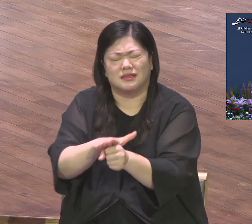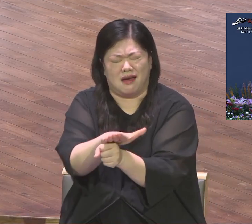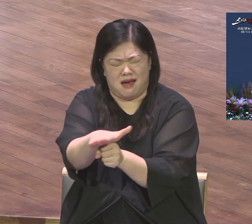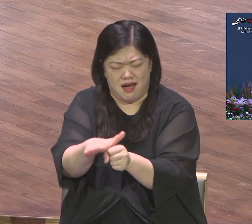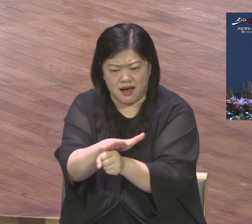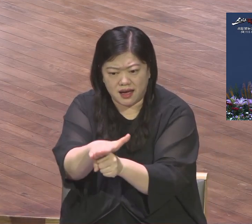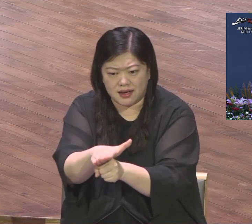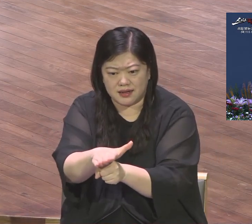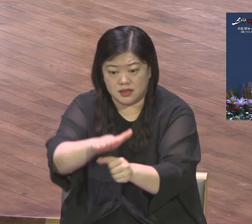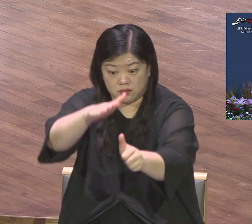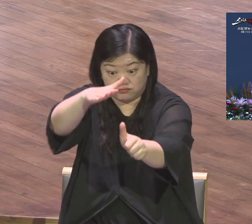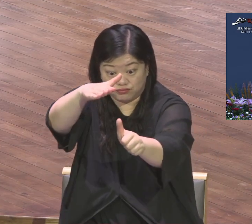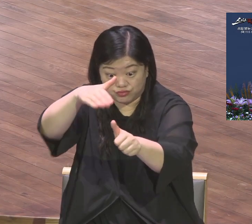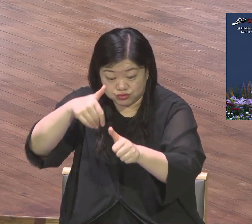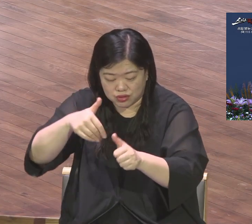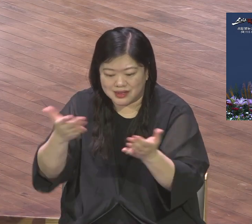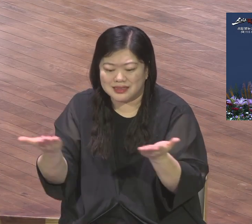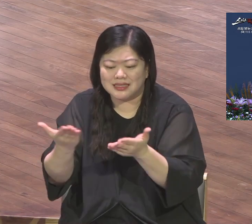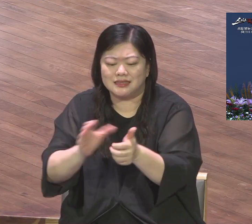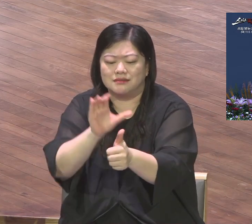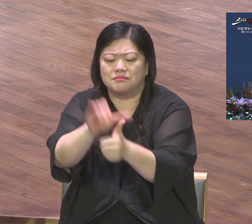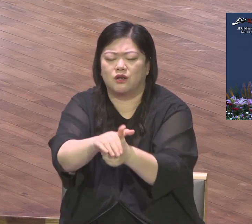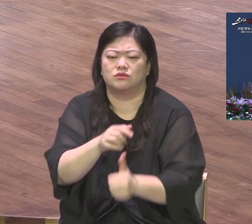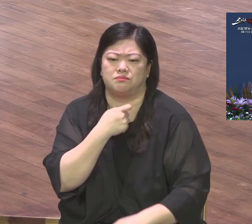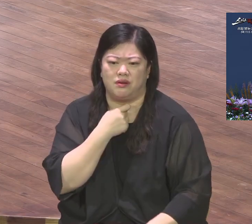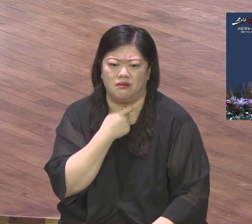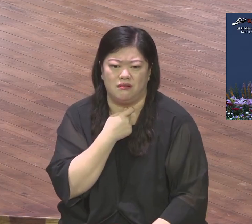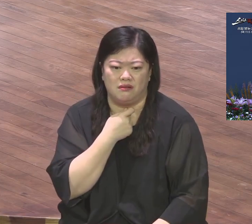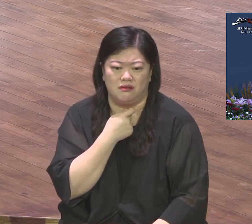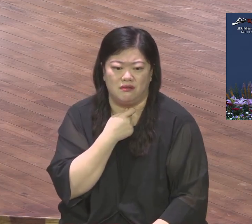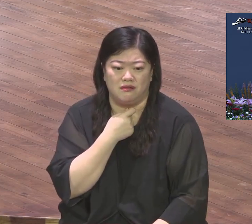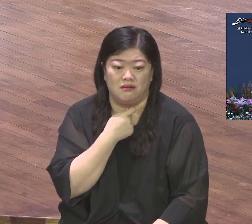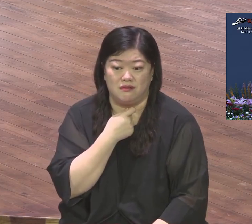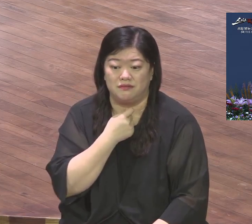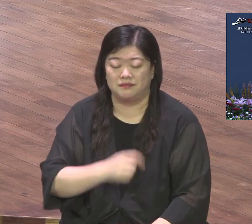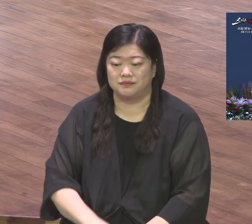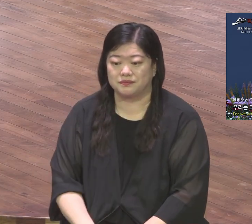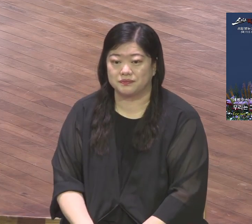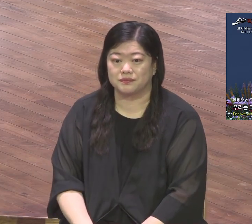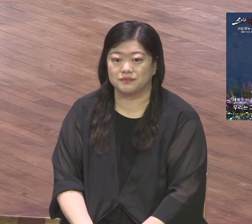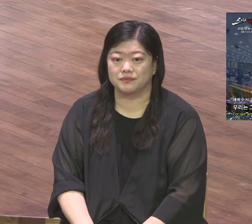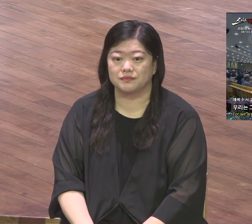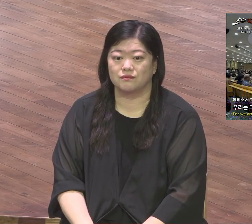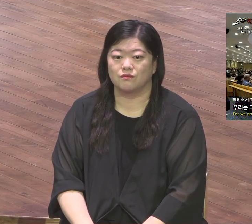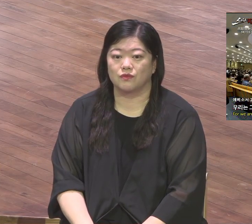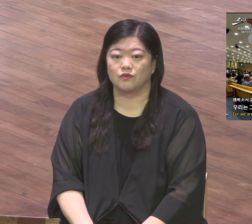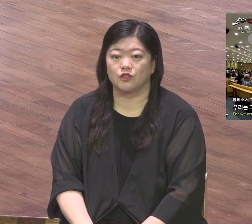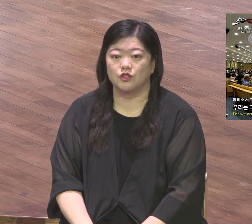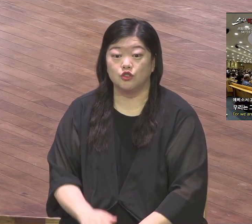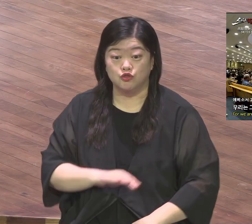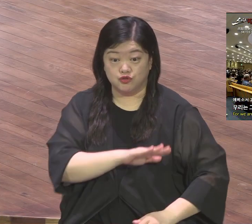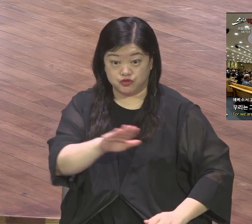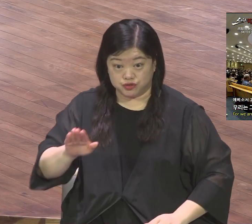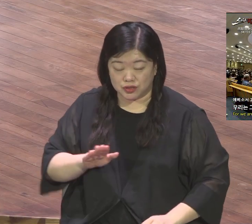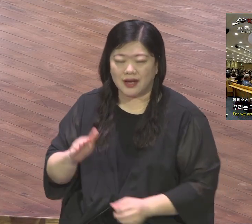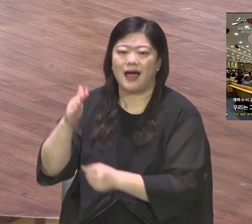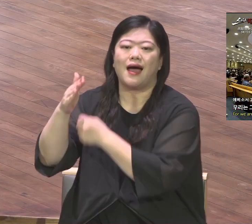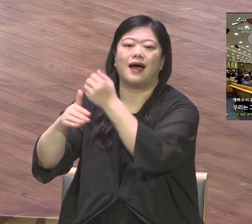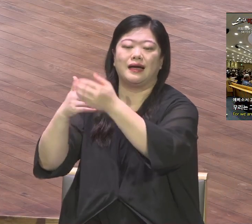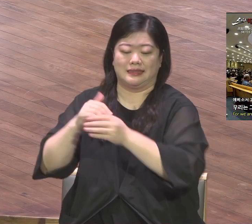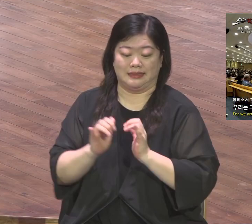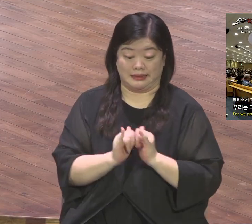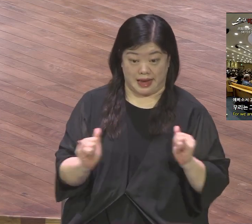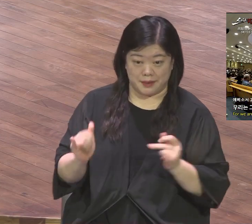있어요. 우리를 서시기 위함이라. 10절에 이어서 나오는 것이 뭐냐? 우리는 그가 만드신 바라